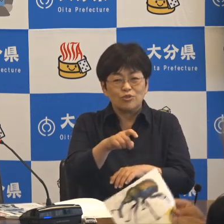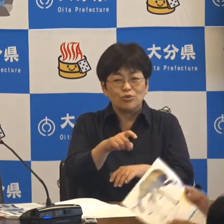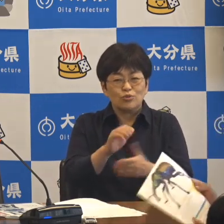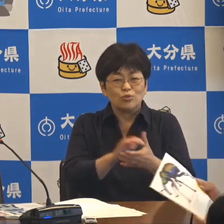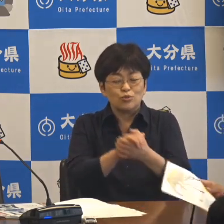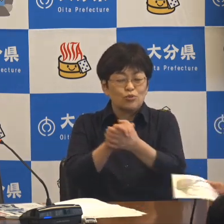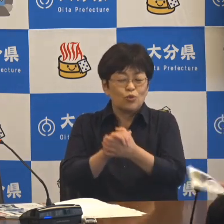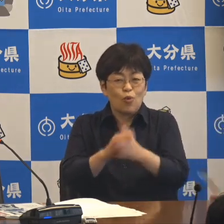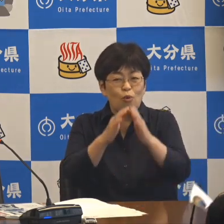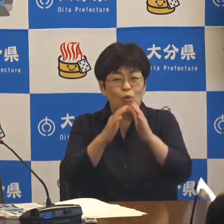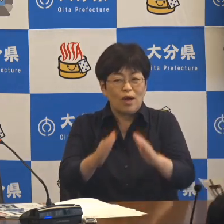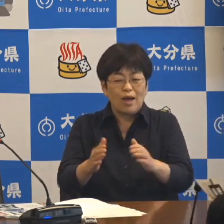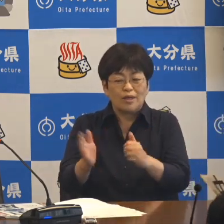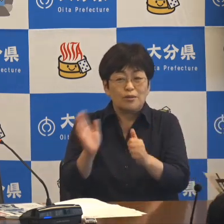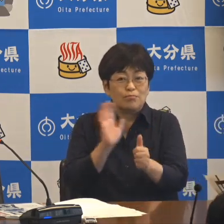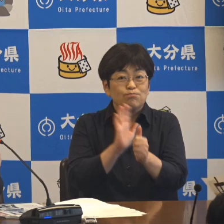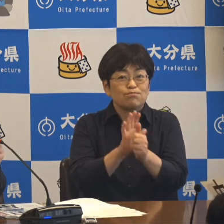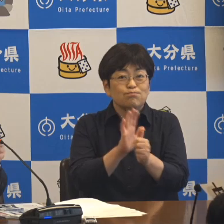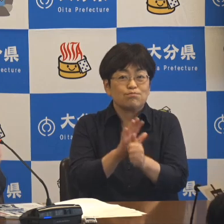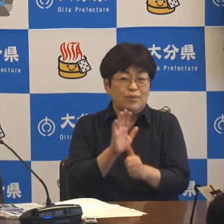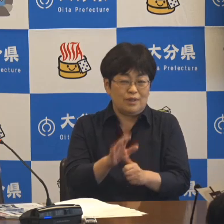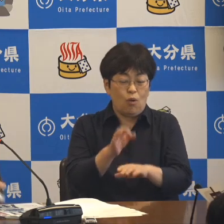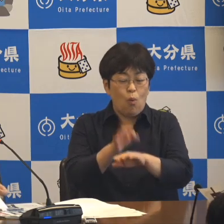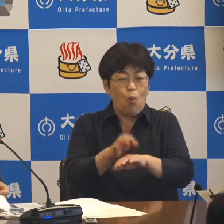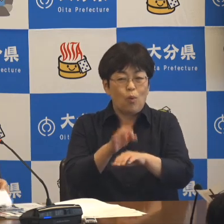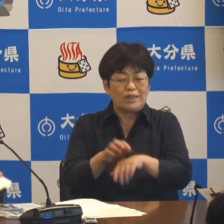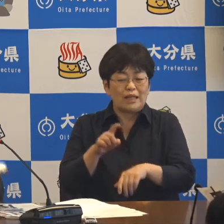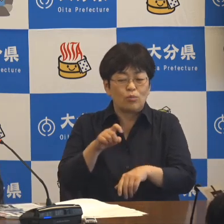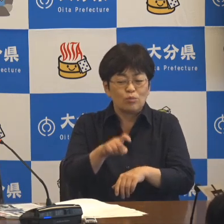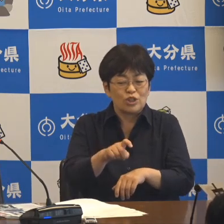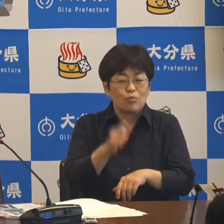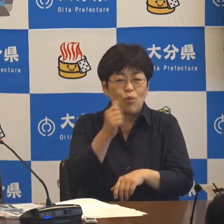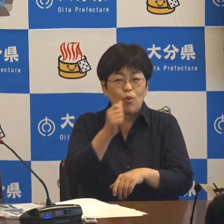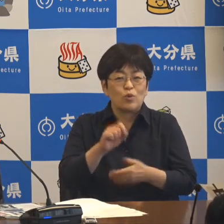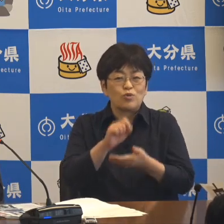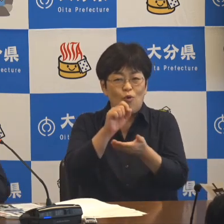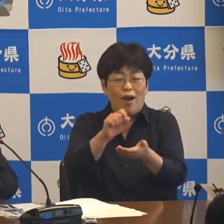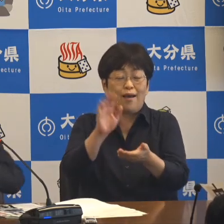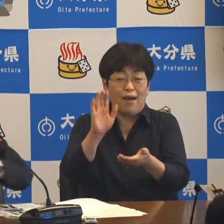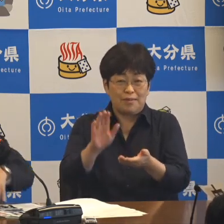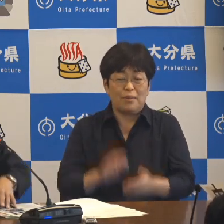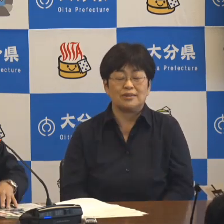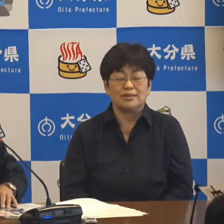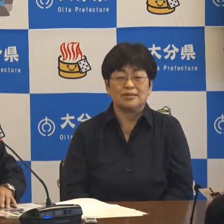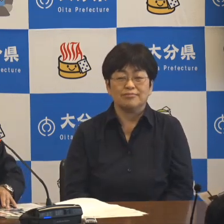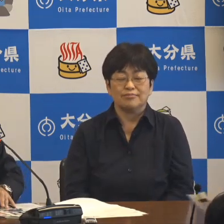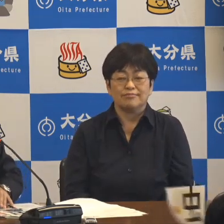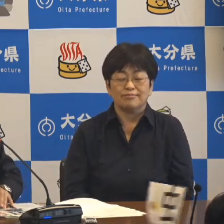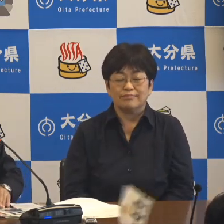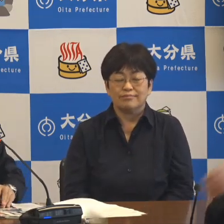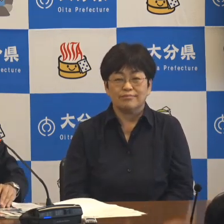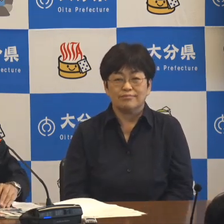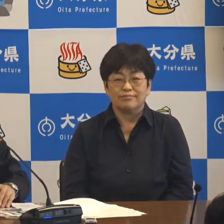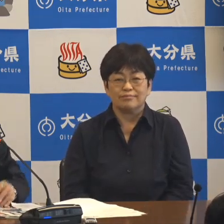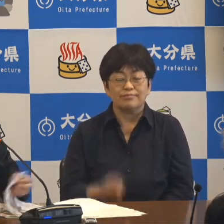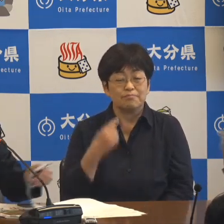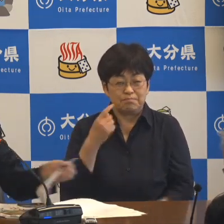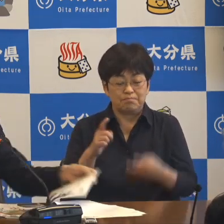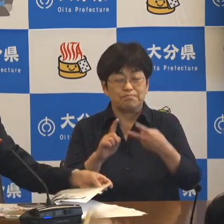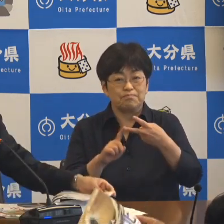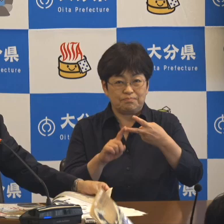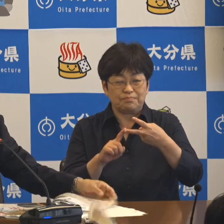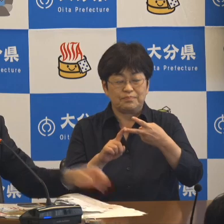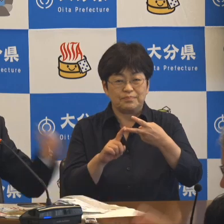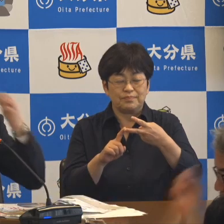に生息する昆虫たちも紹介をする予定にしております。そして、もう一つがですね、